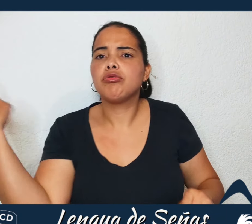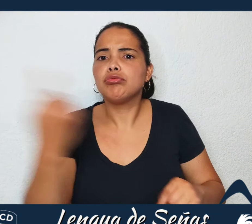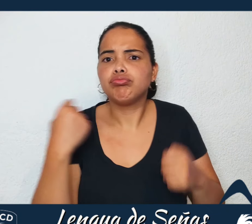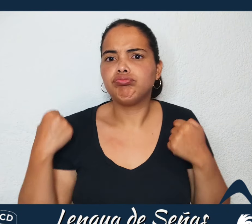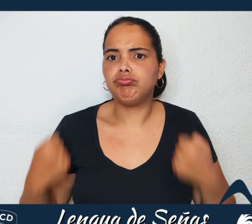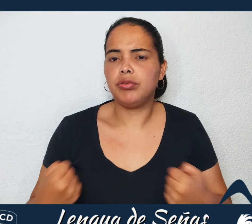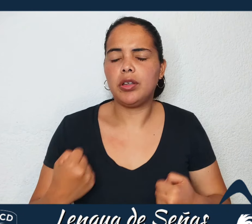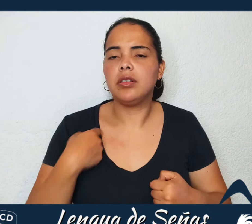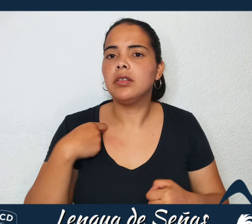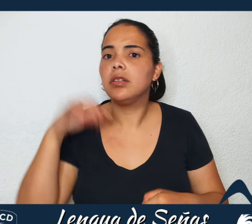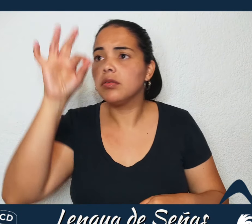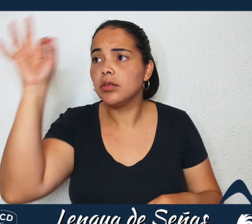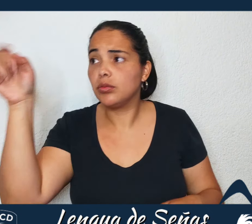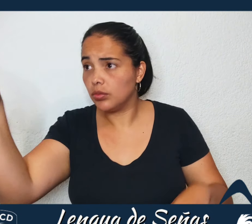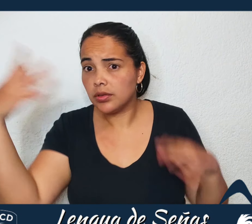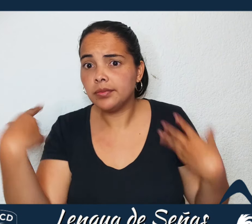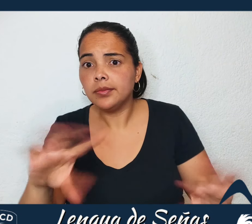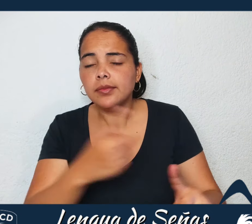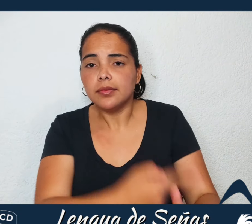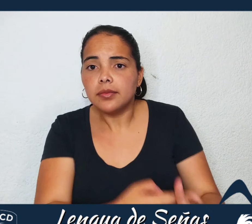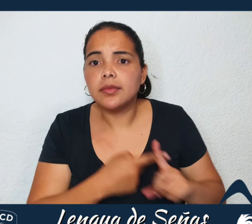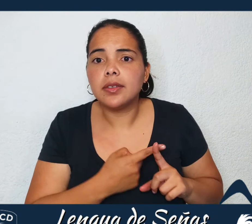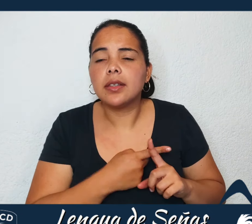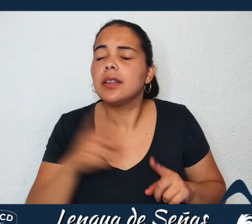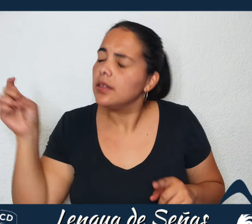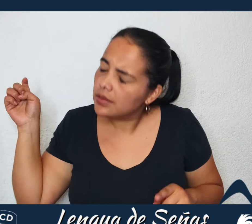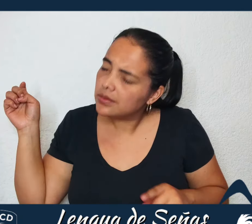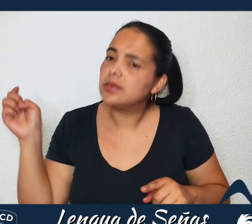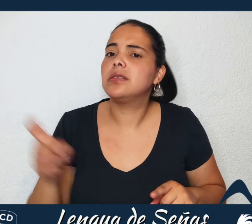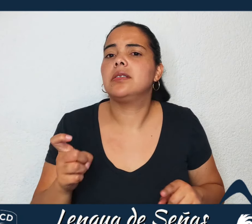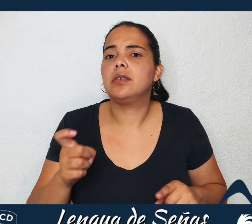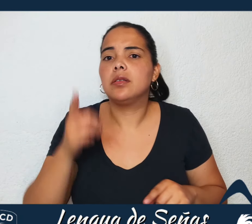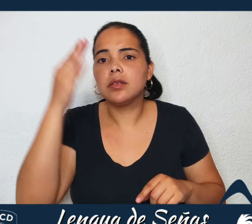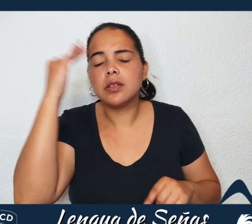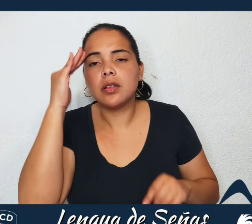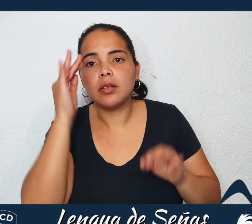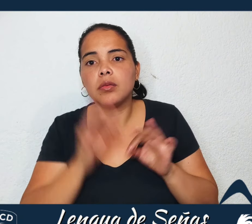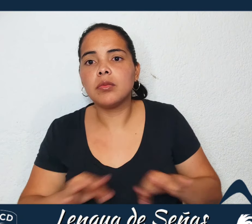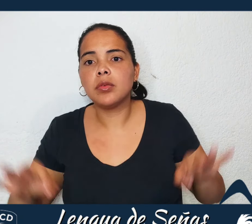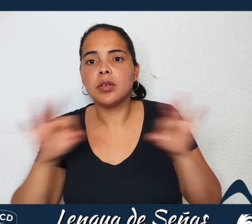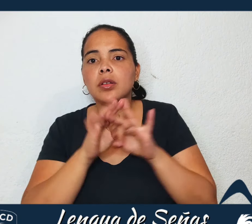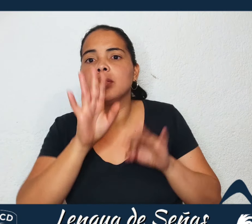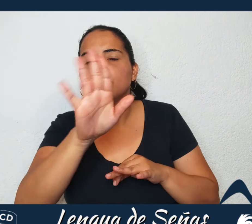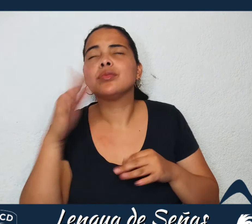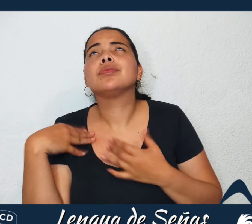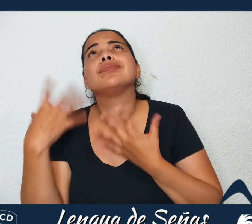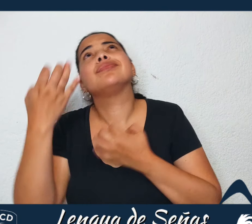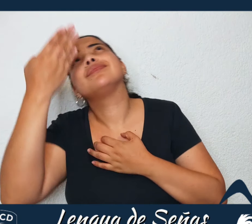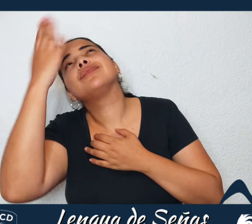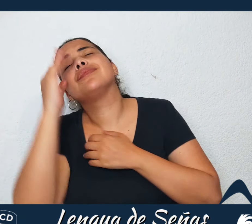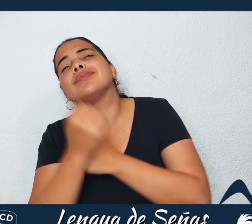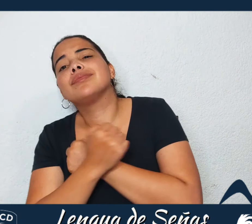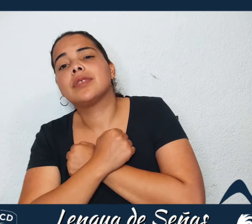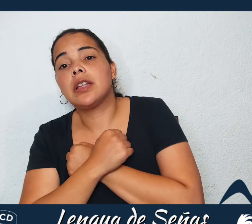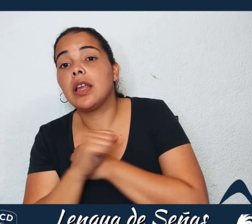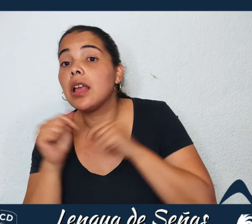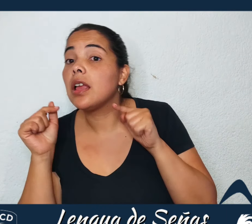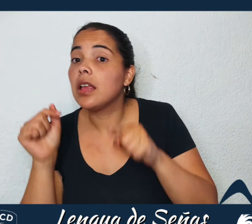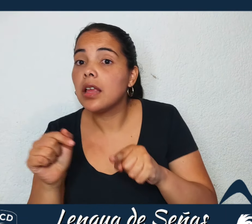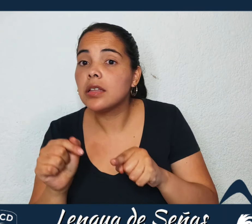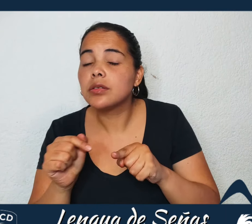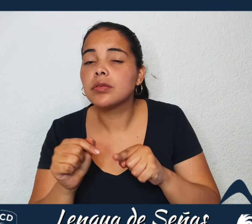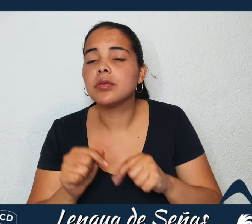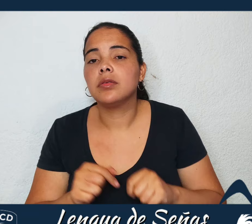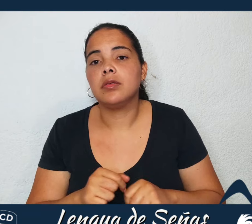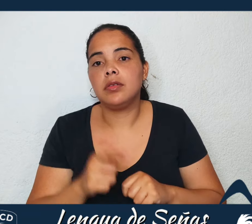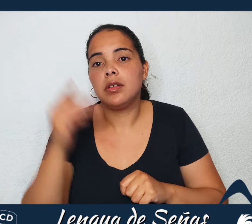el que ustedes, si ya han creído realmente, es el que está, en el cual tienen su esperanza. Y esto,